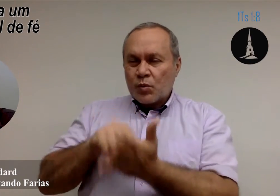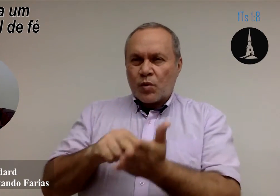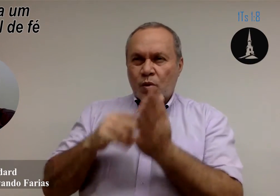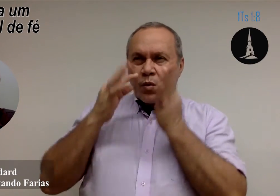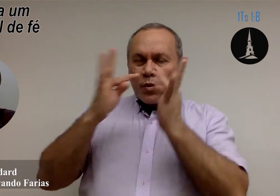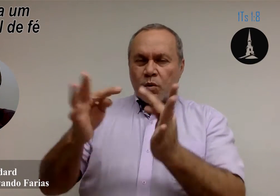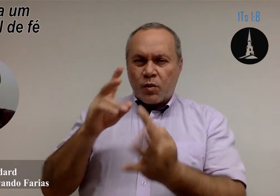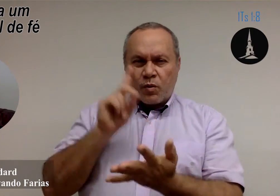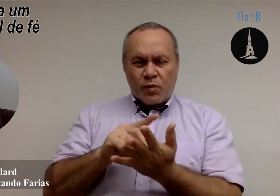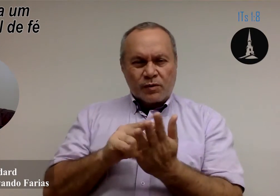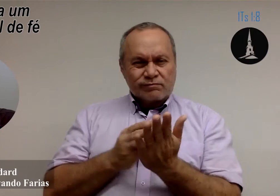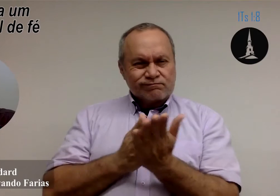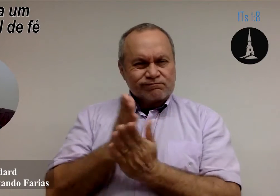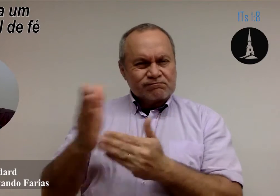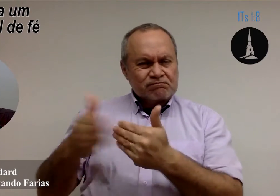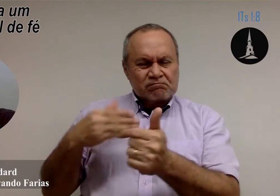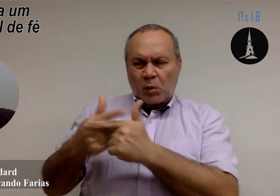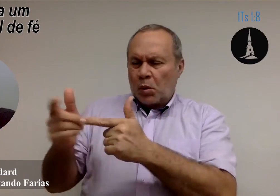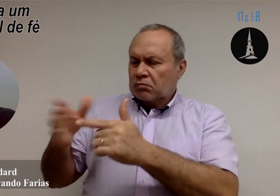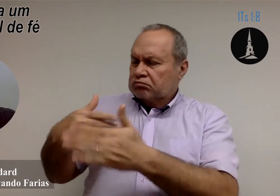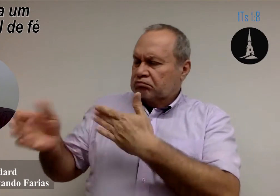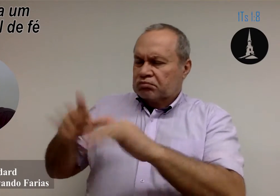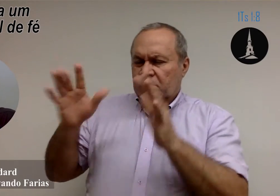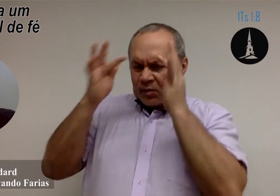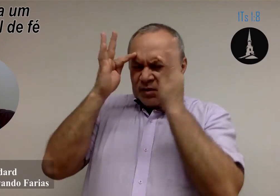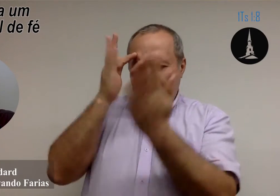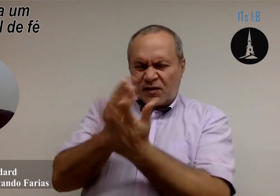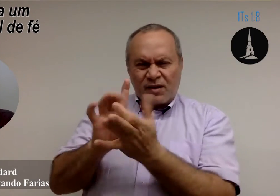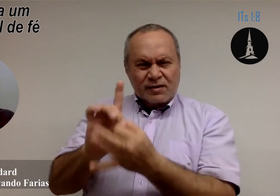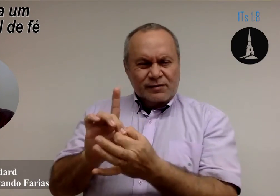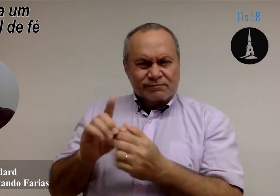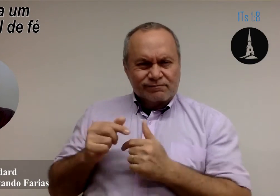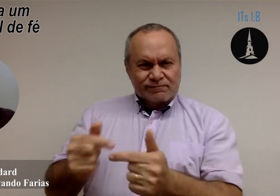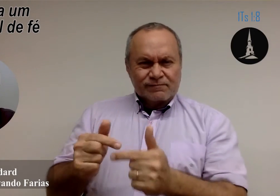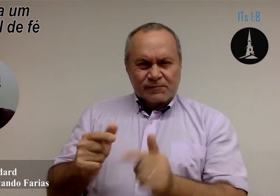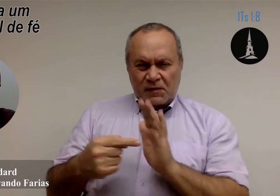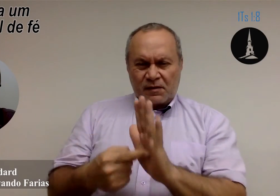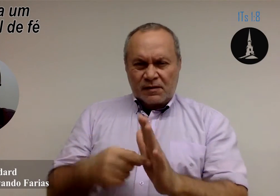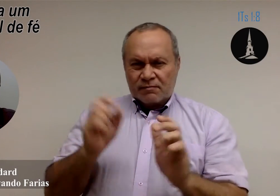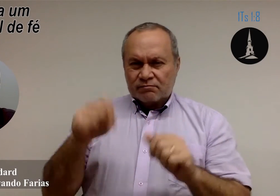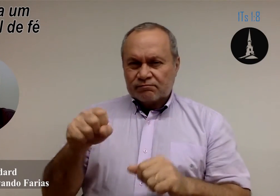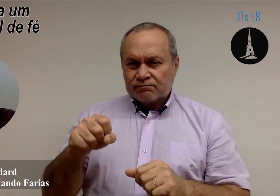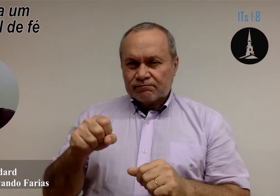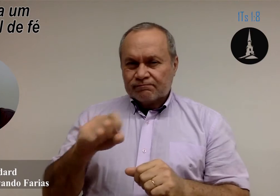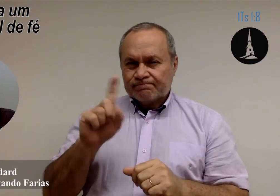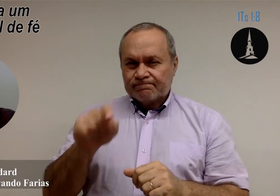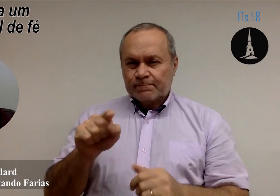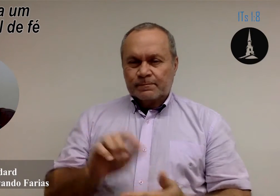firme, sólida, a despeito das circunstâncias, a despeito das lutas e provações que tenhamos que